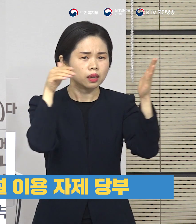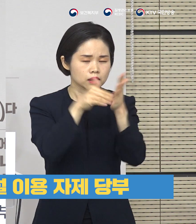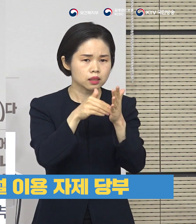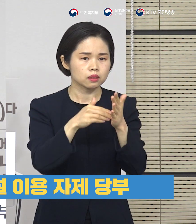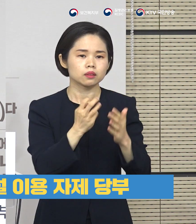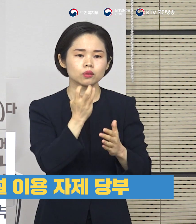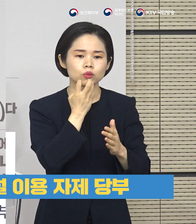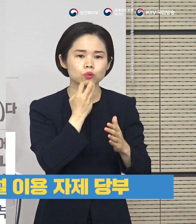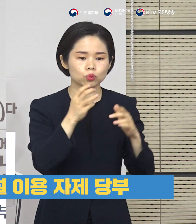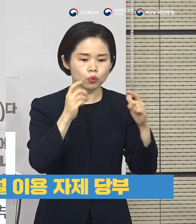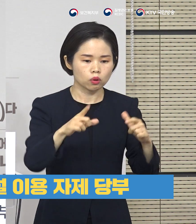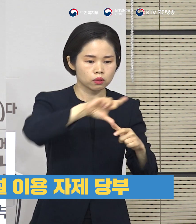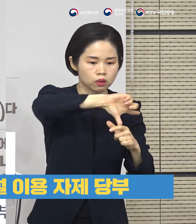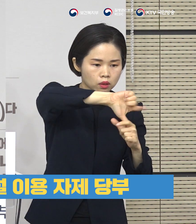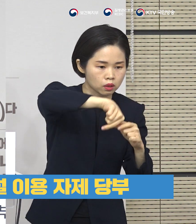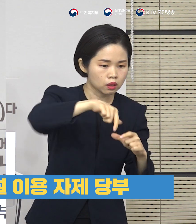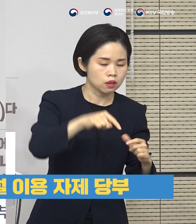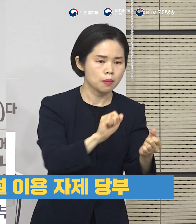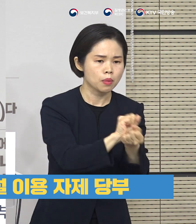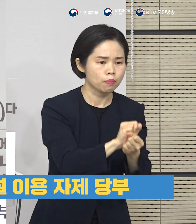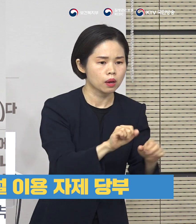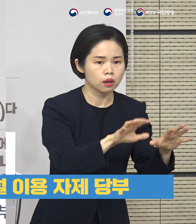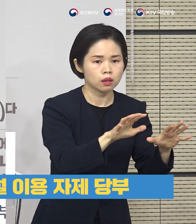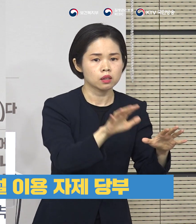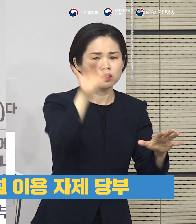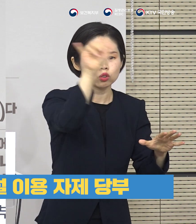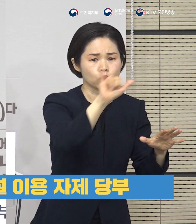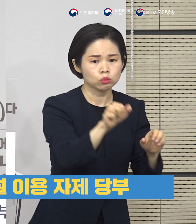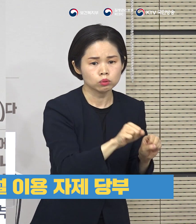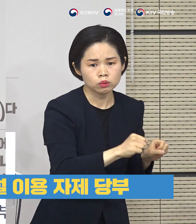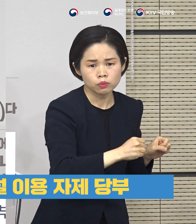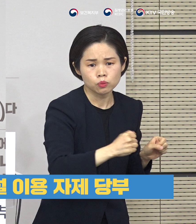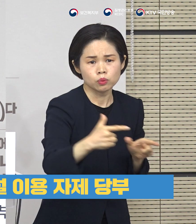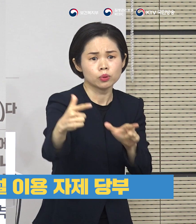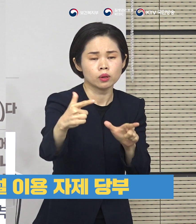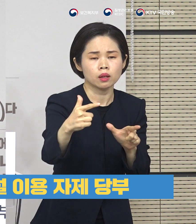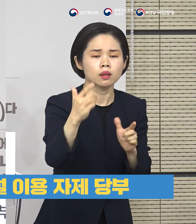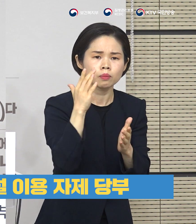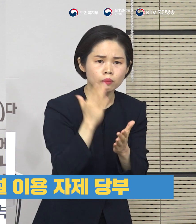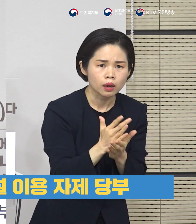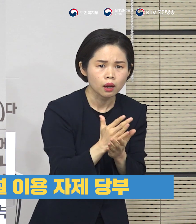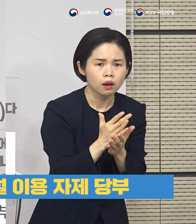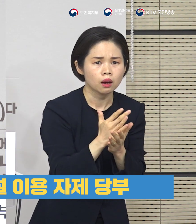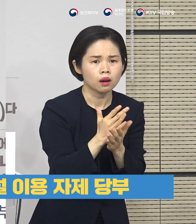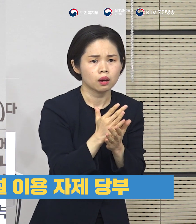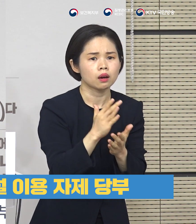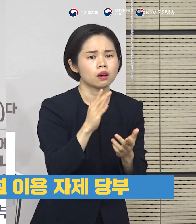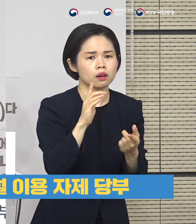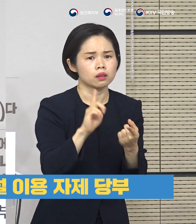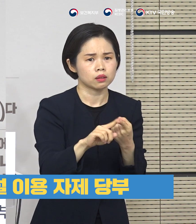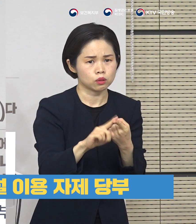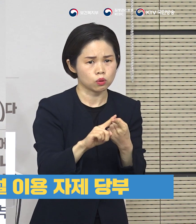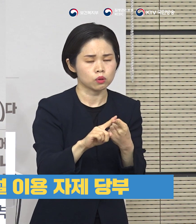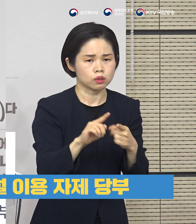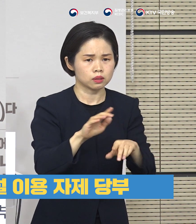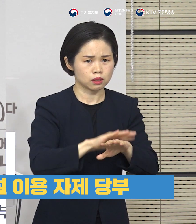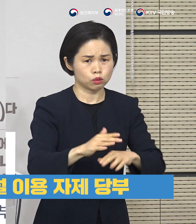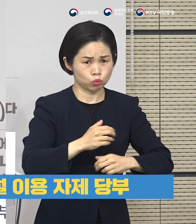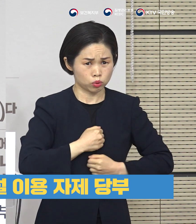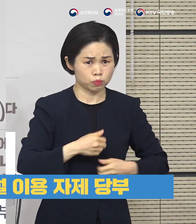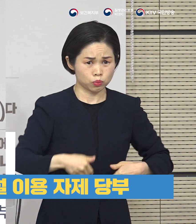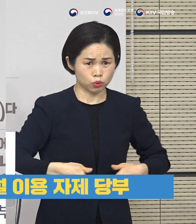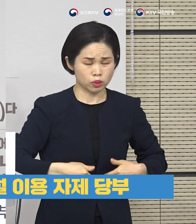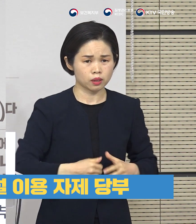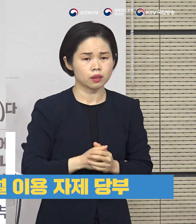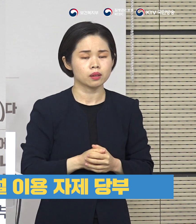주말까지가 수도권의 유행이 전국으로 확산될지 확인하게 되는 중요한 고비가 될 것입니다.